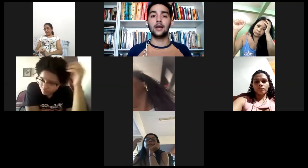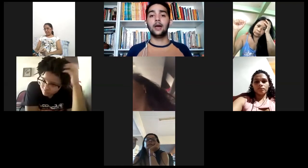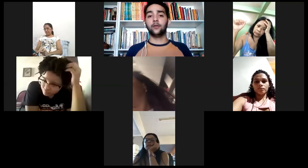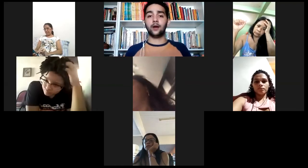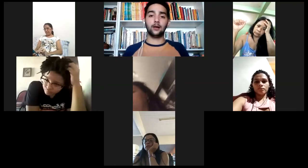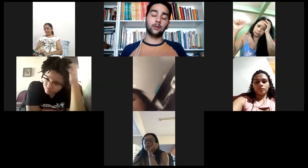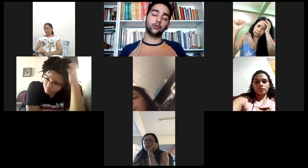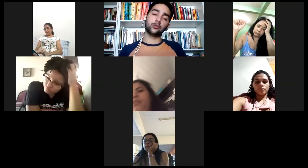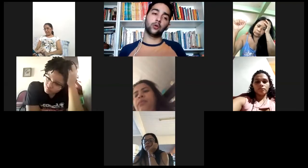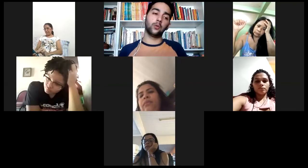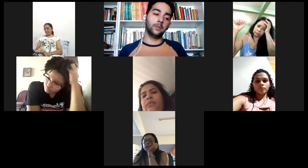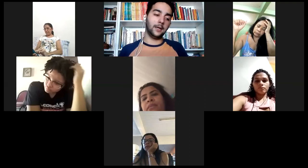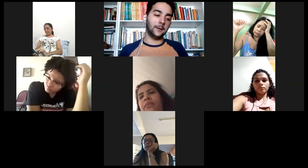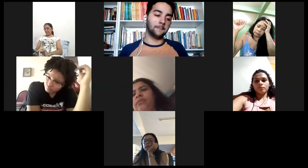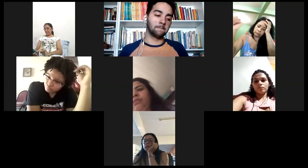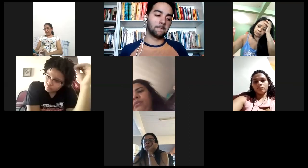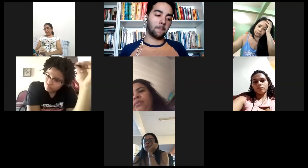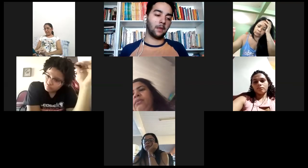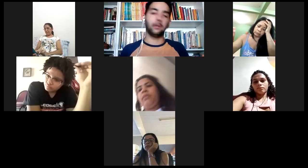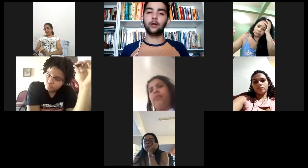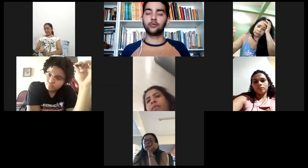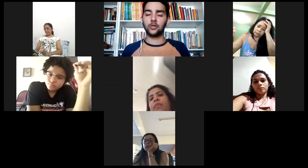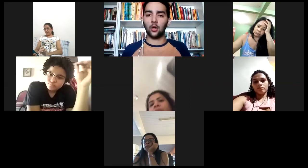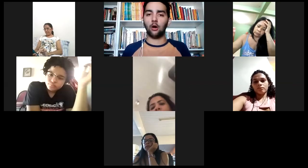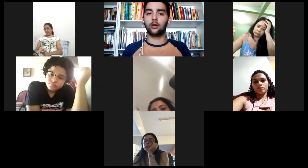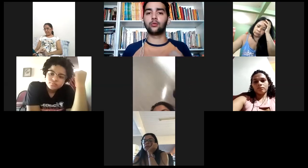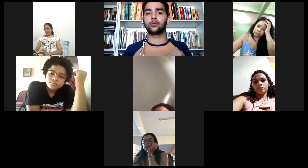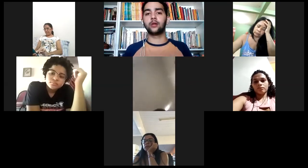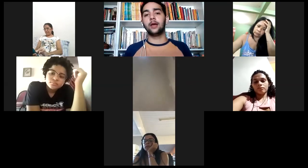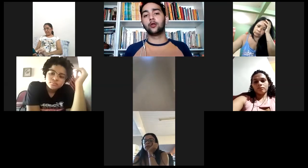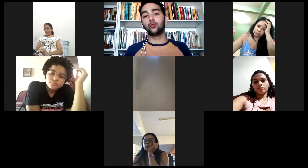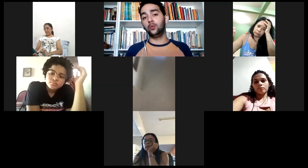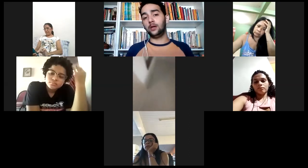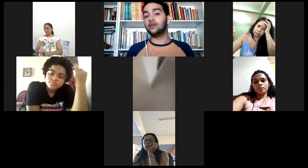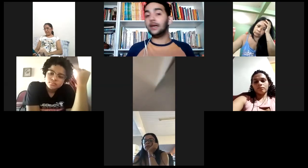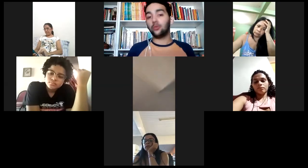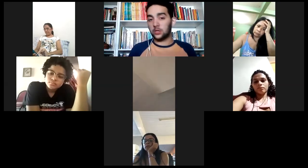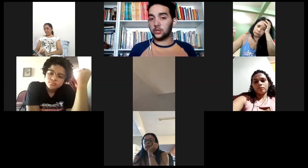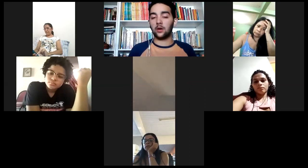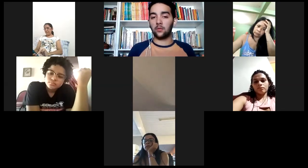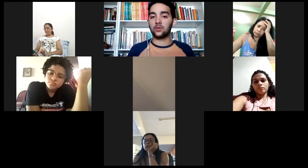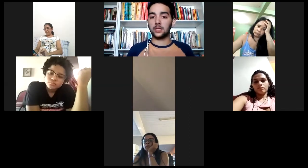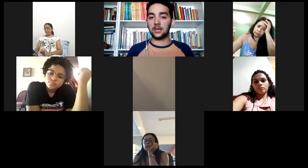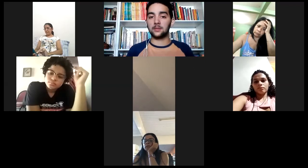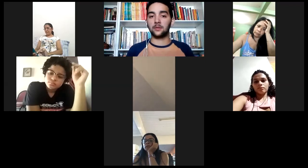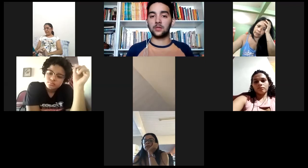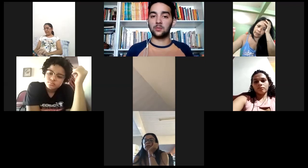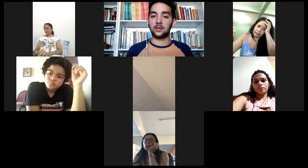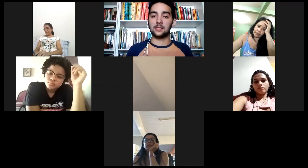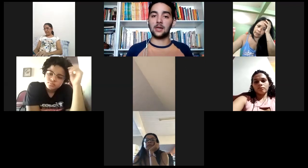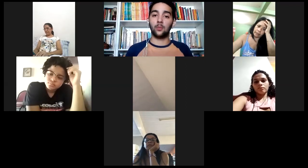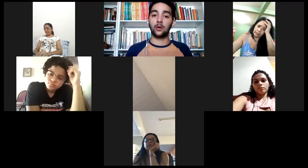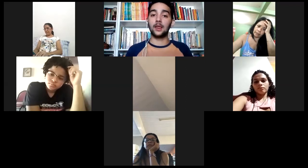educacionais, falamos sobre períodos históricos, tudo isso, nem tudo eu vou conseguir trazer para